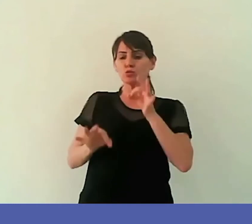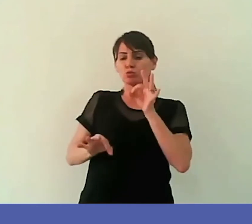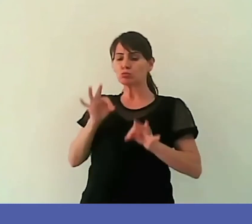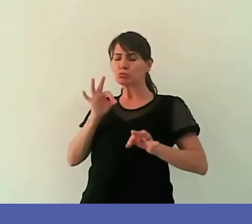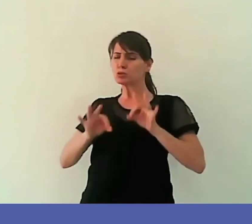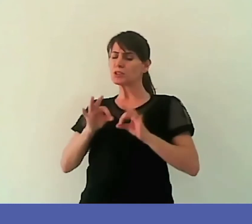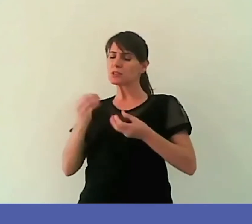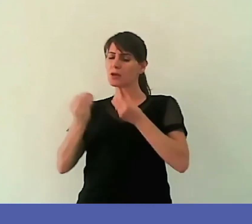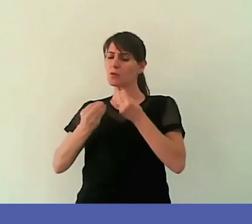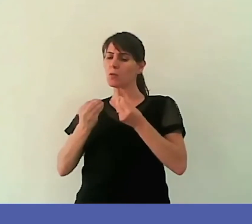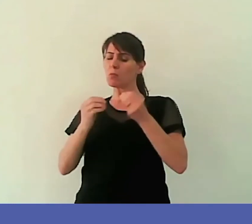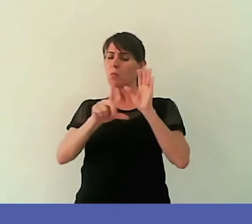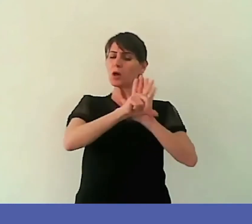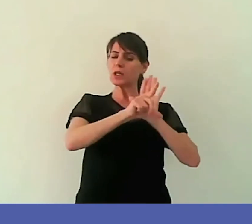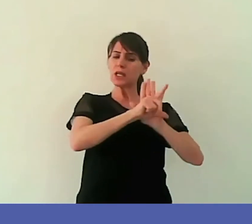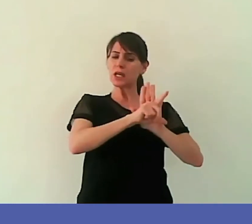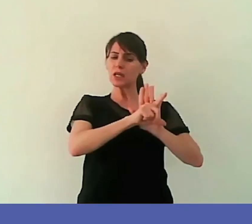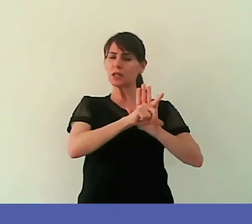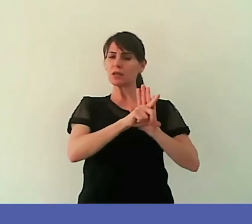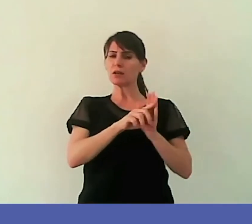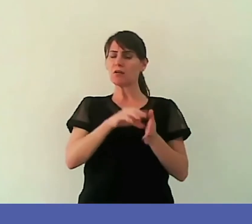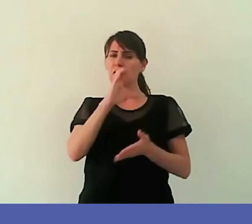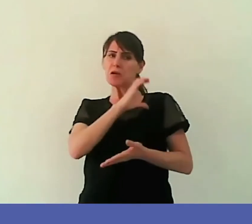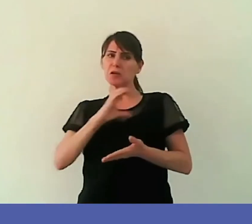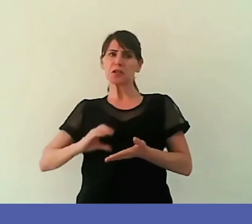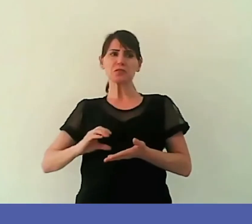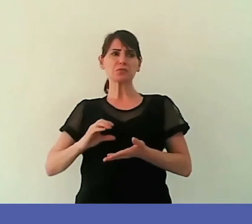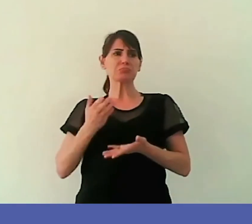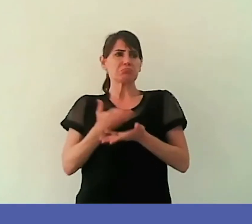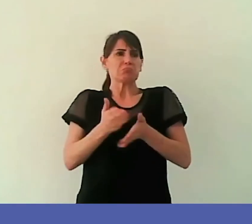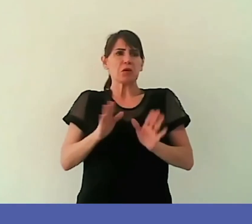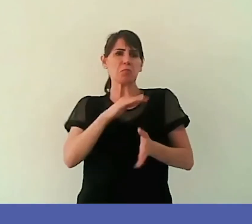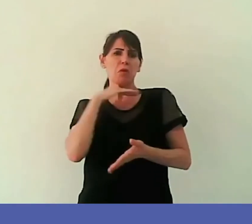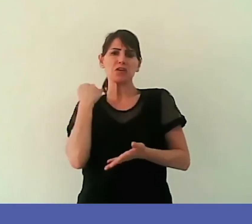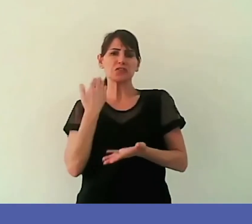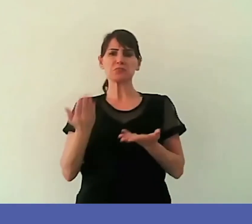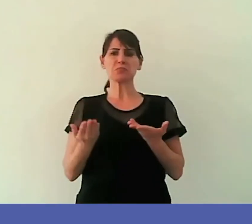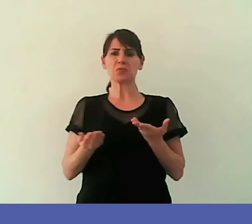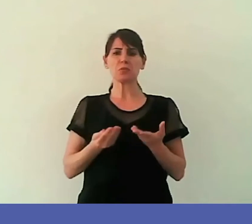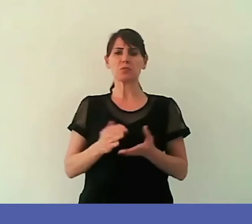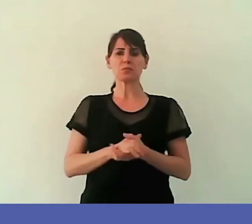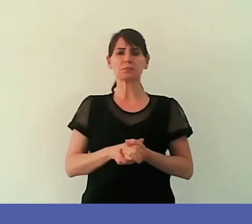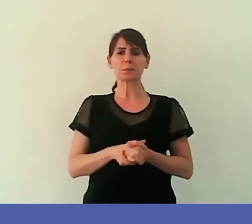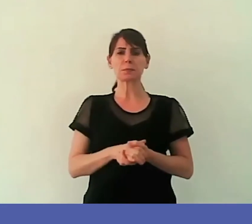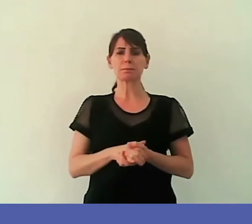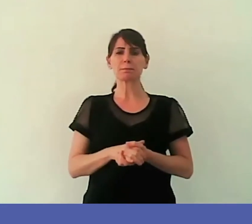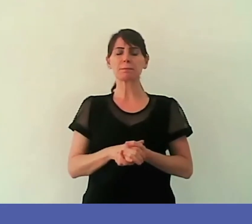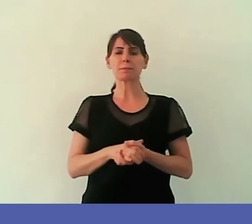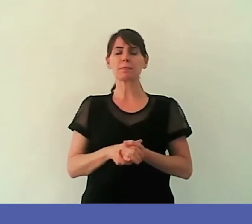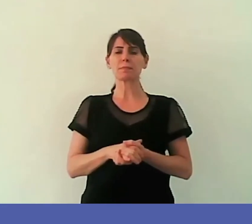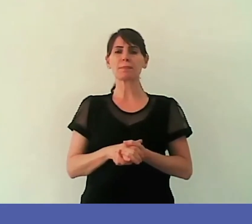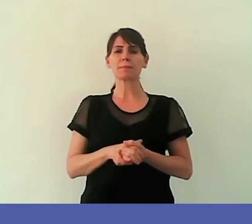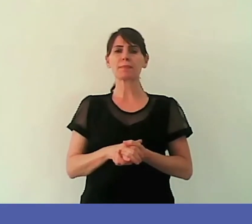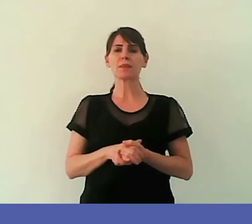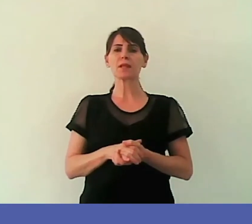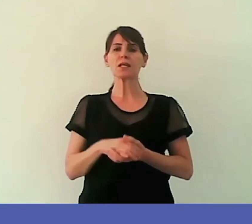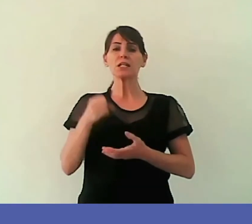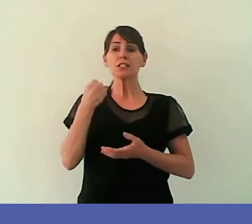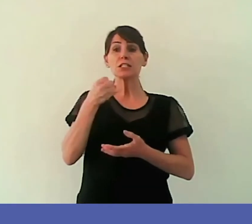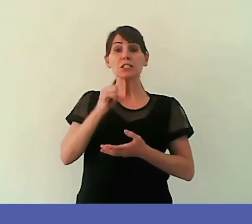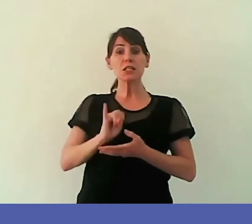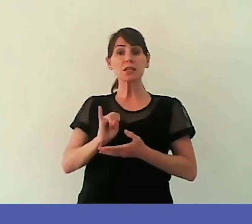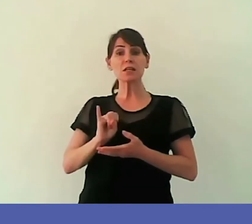lei, segue-se que morreu Cristo em vão. Isso está em Gálatas capítulo 2, versículo 21. E se eles